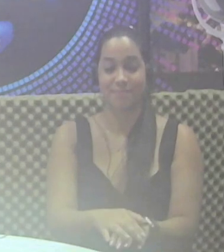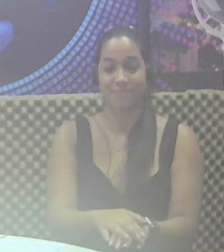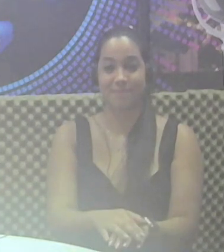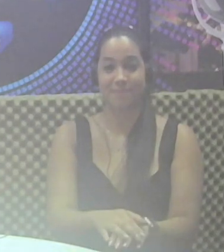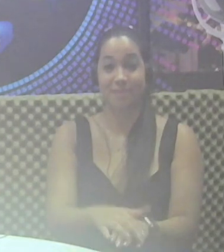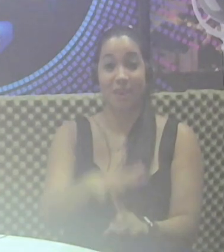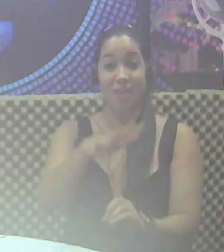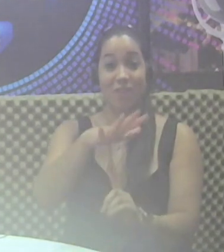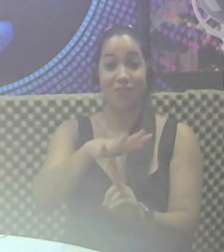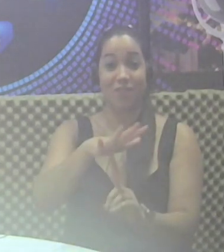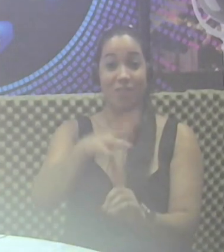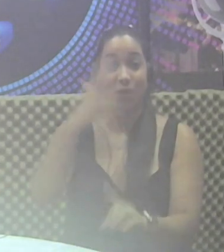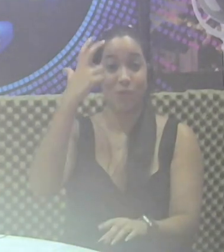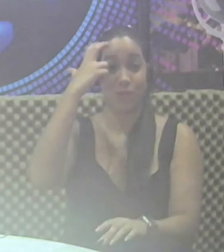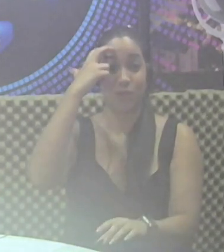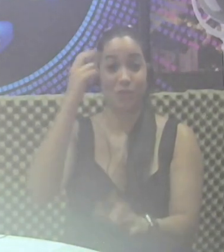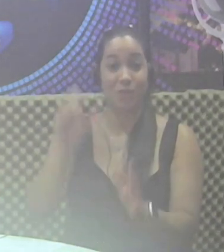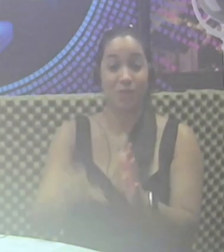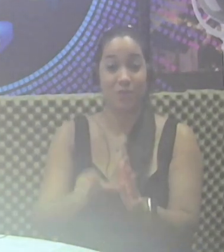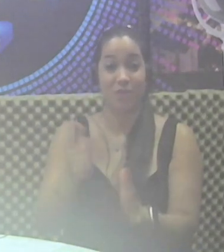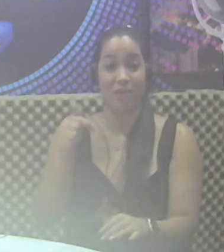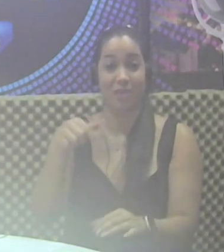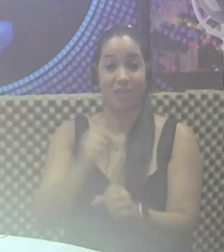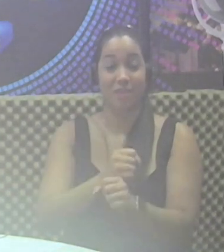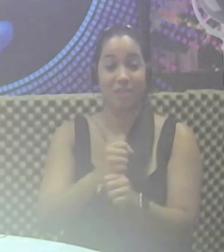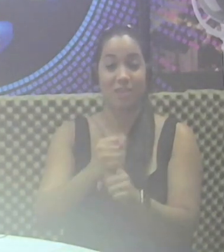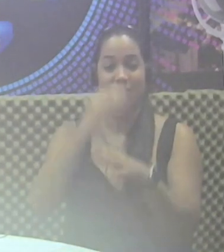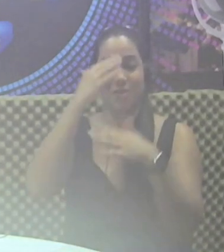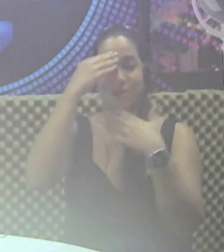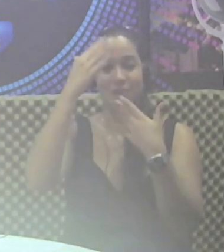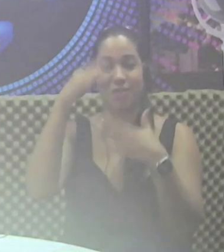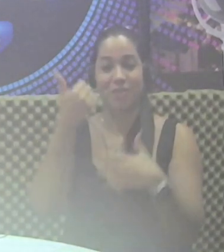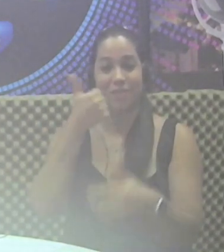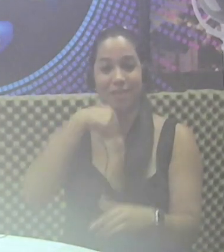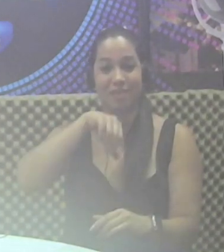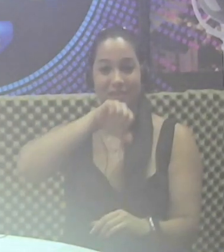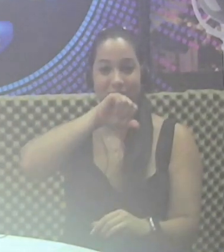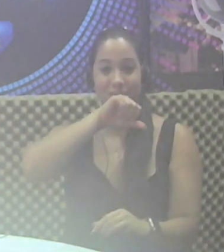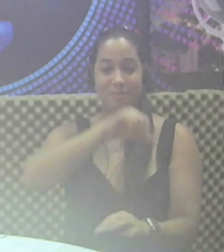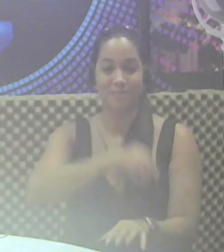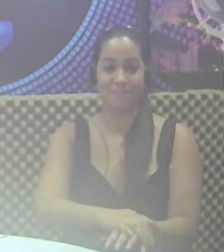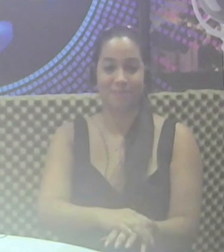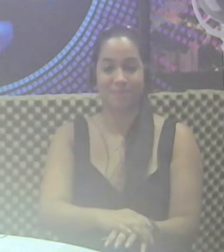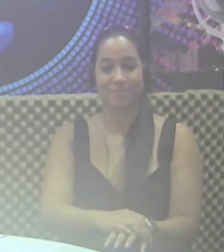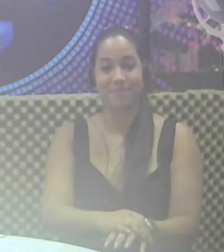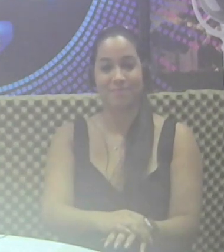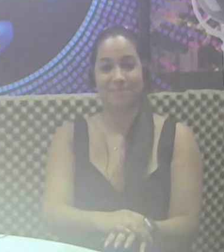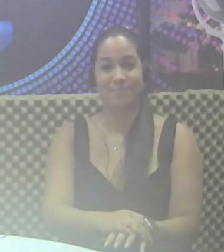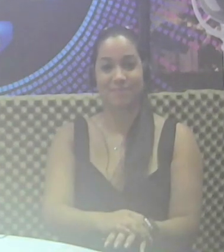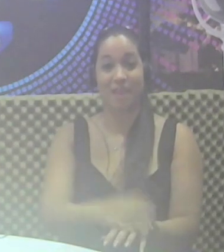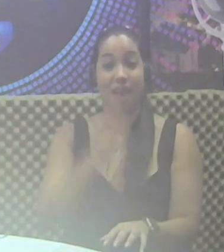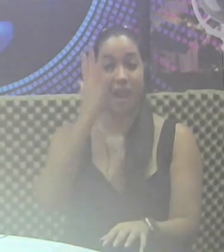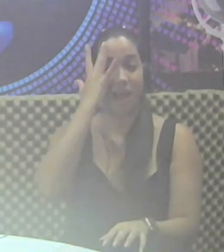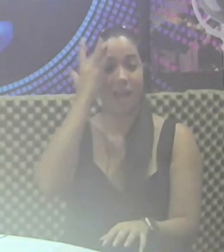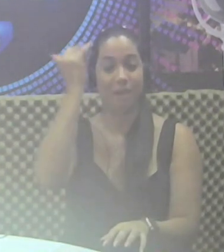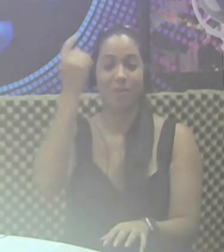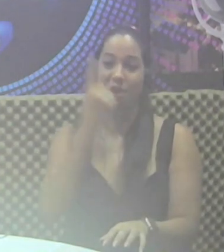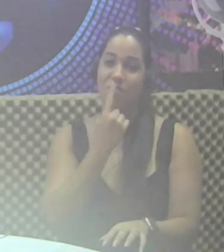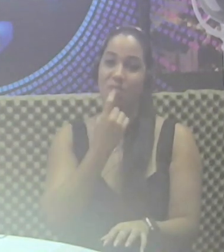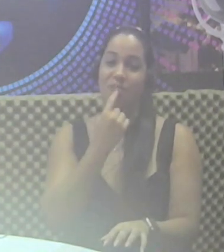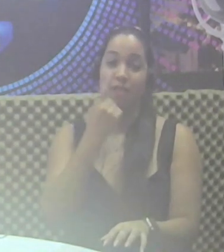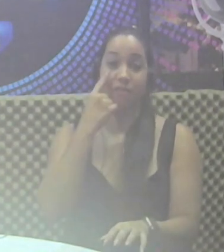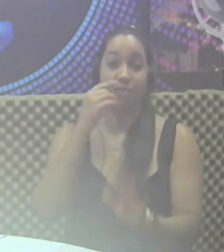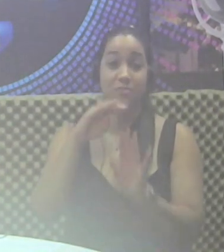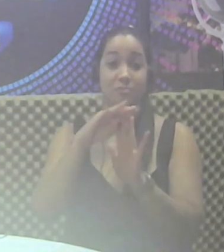Feira de Cultura. Primeira edição deste ano será em homenagem às mães. Amanhã é feriado. Confira como